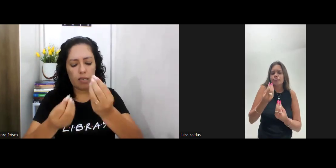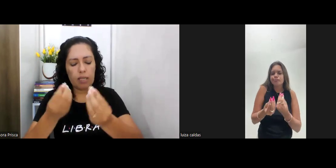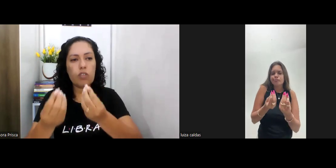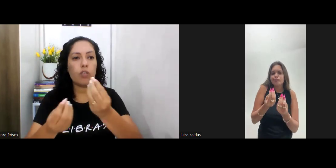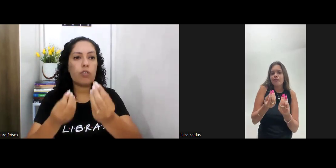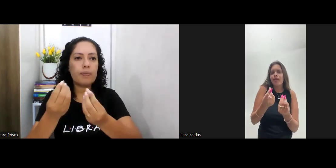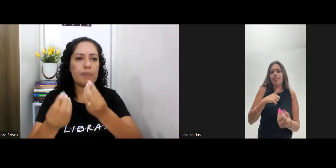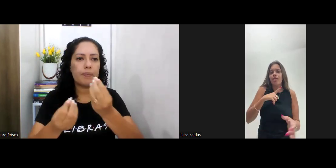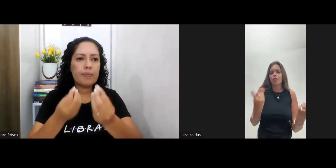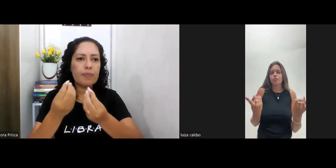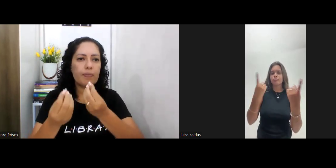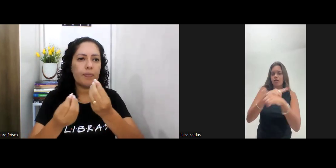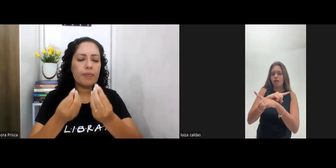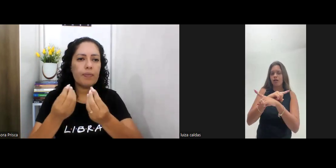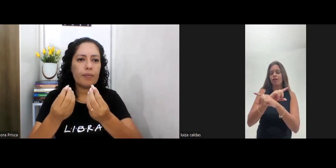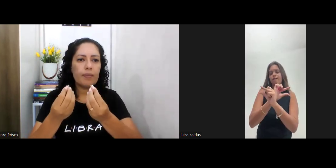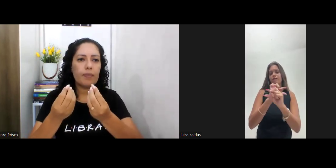inversão frasal, tá, gente?